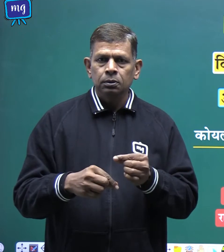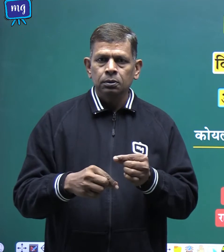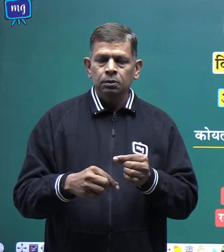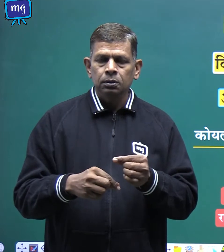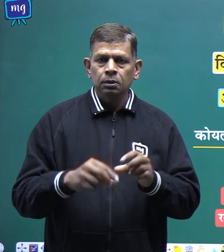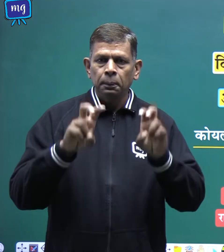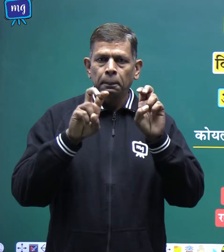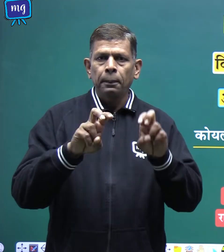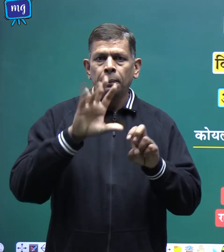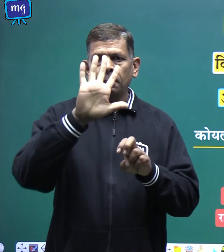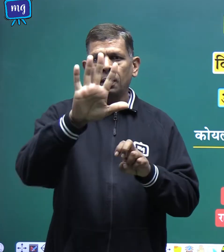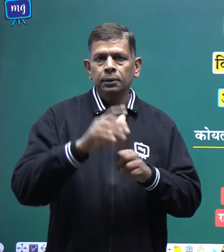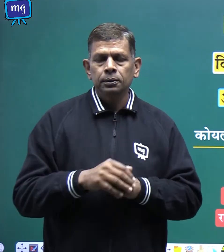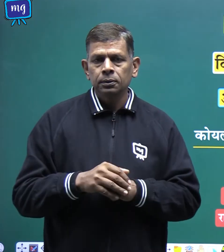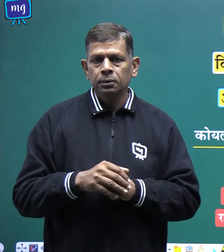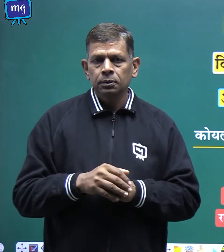अध्याय 5